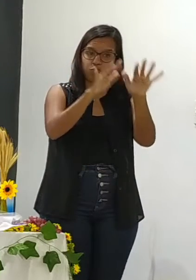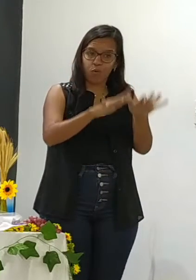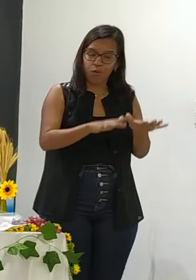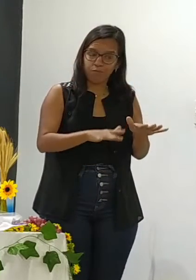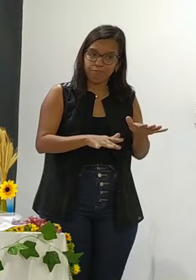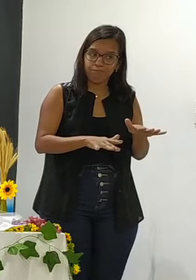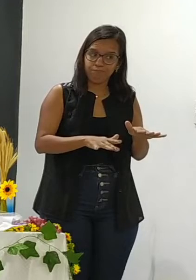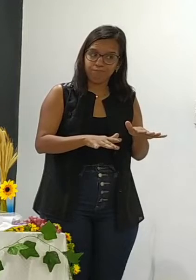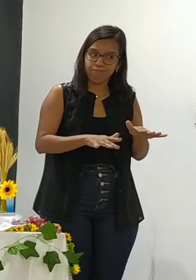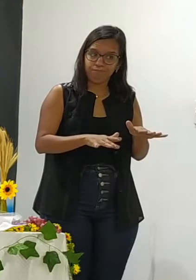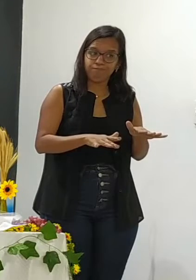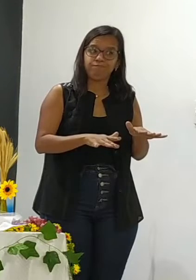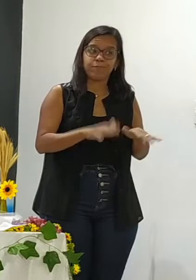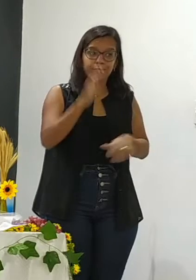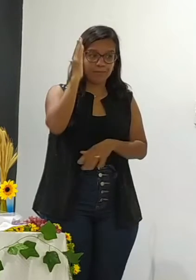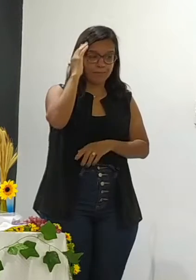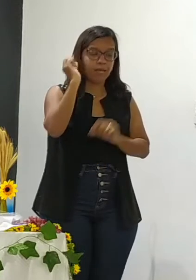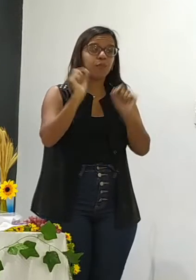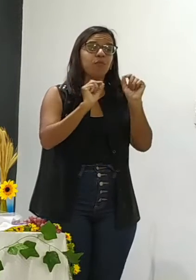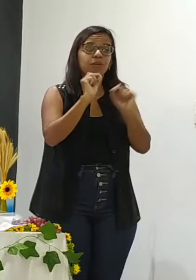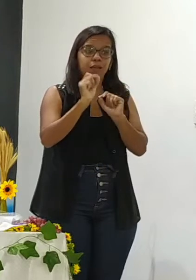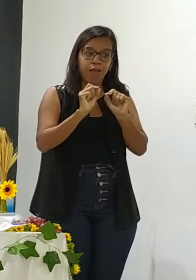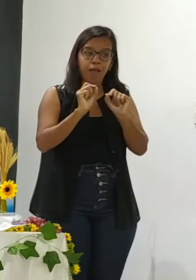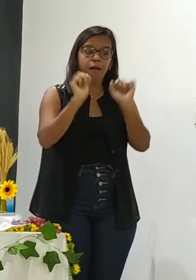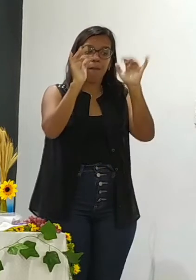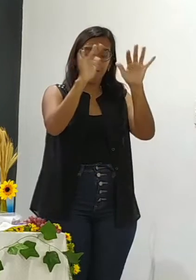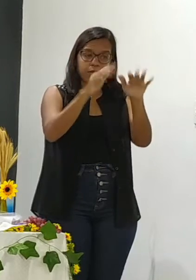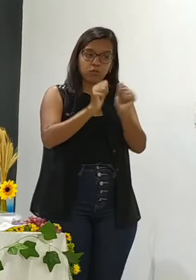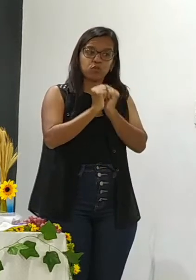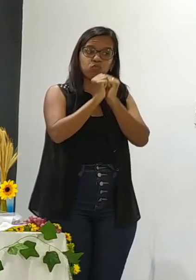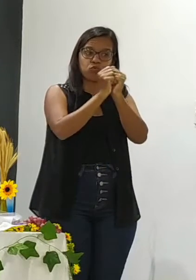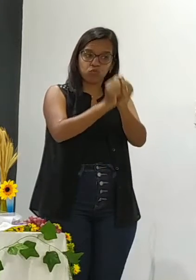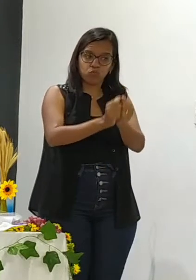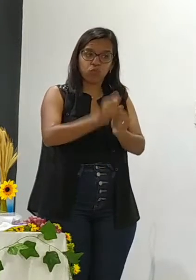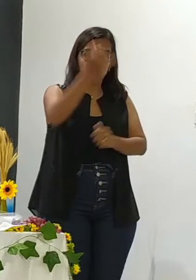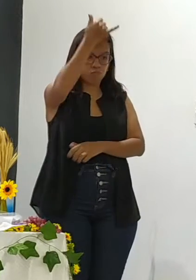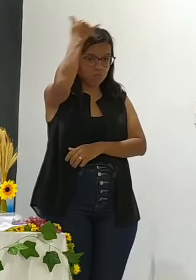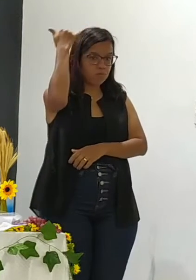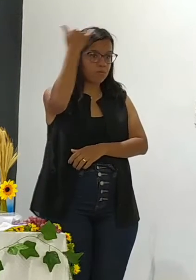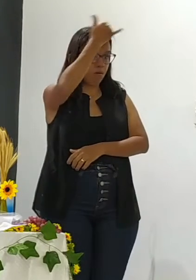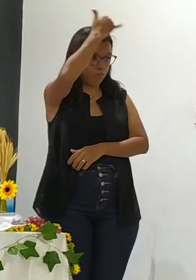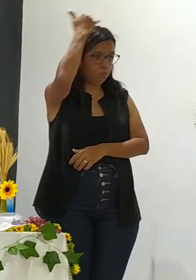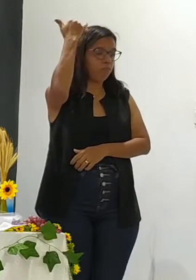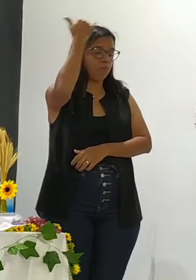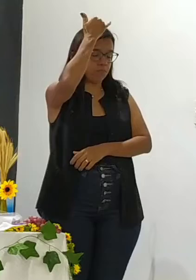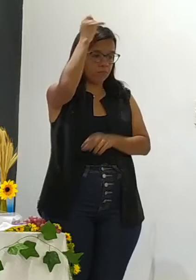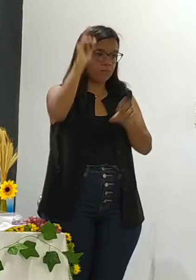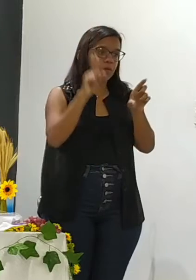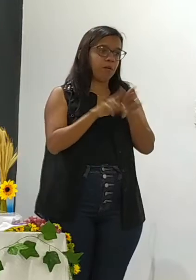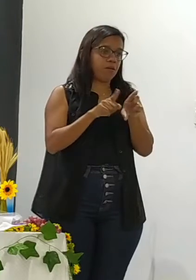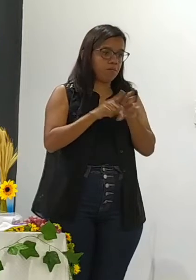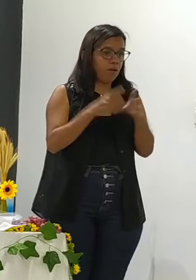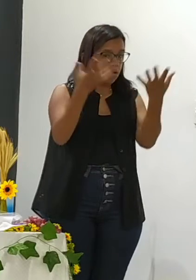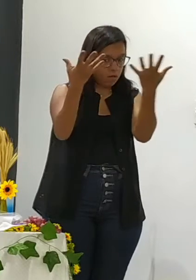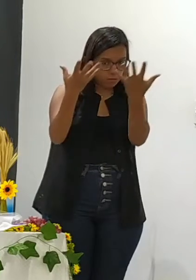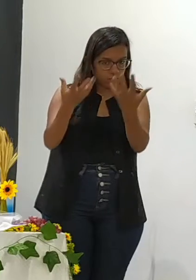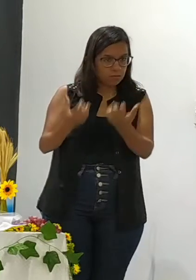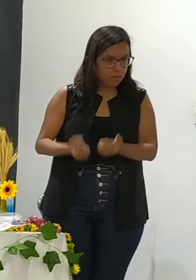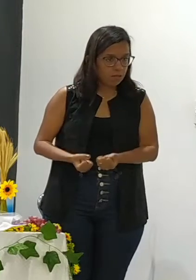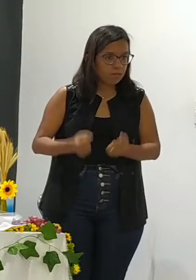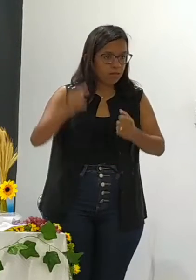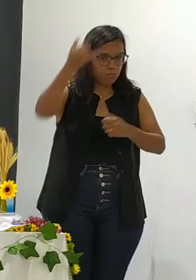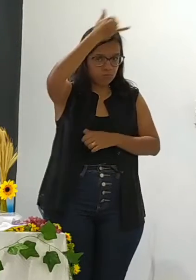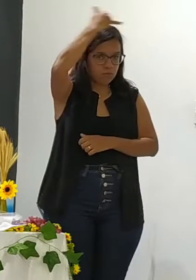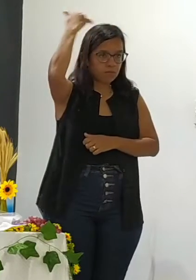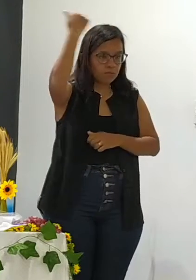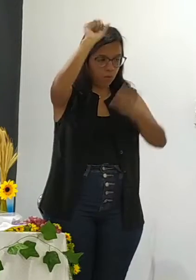querido, saiba de uma coisa, a bênção vem junto. Glória a Deus. Então receba a unção aí. Receba essa unção que está descendo